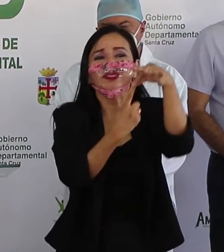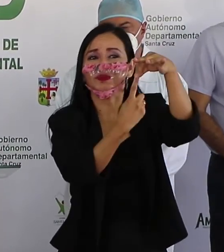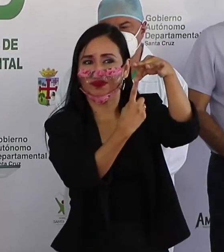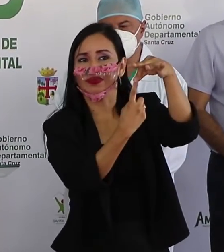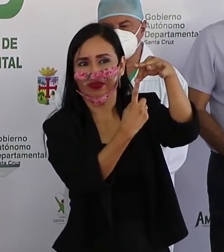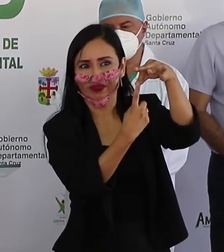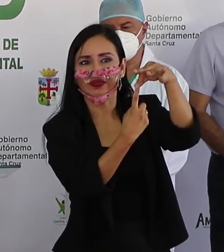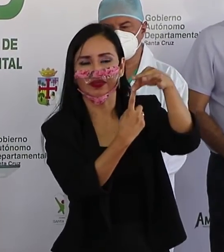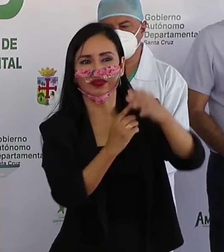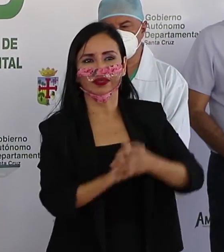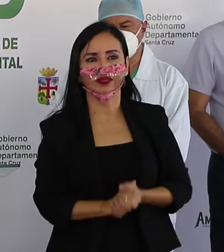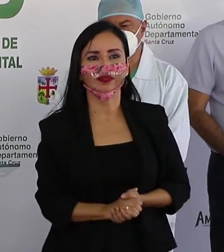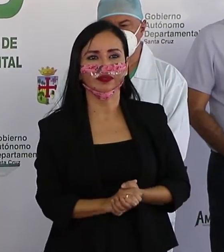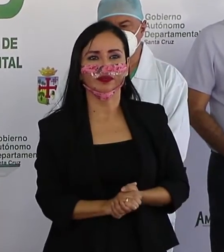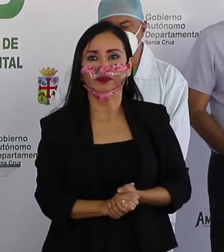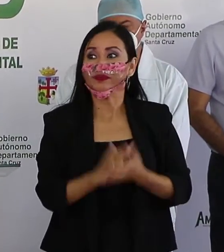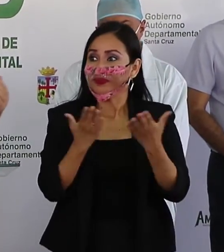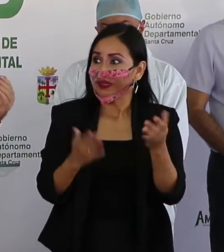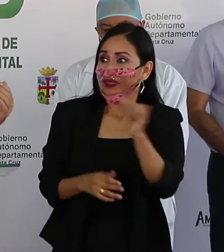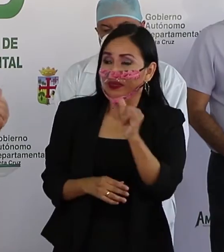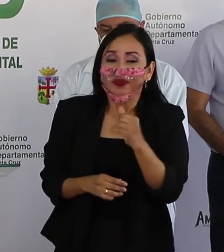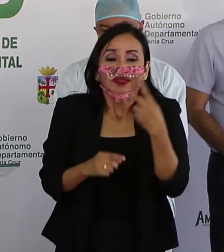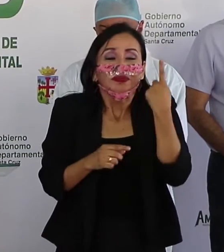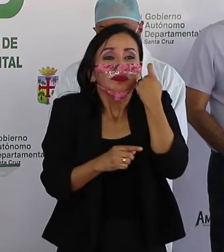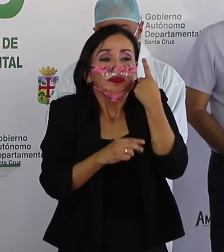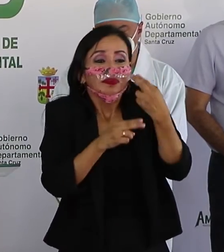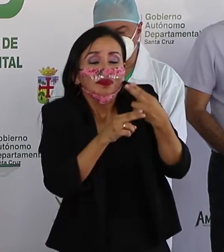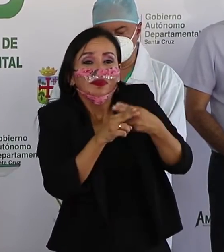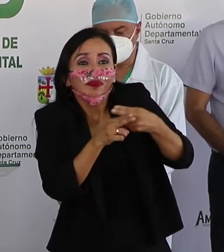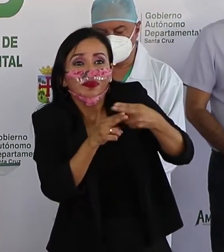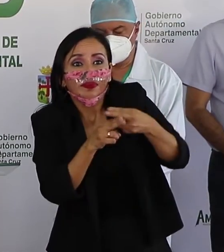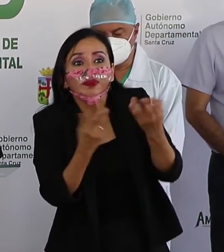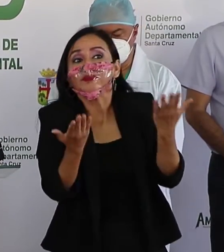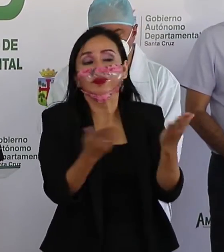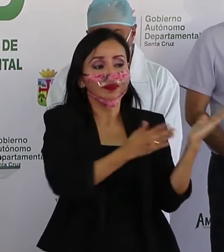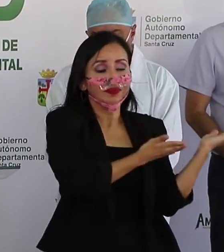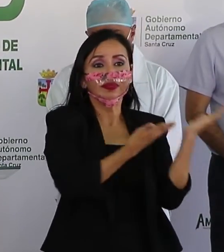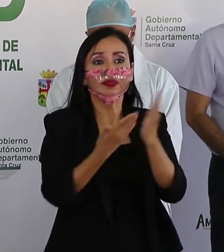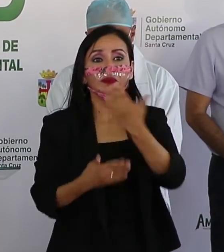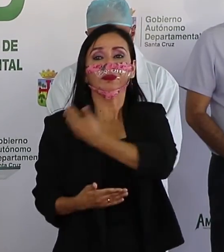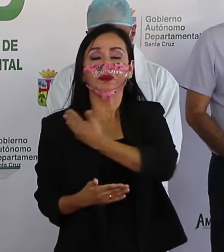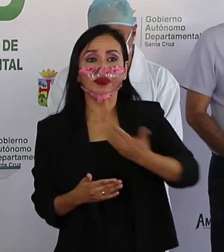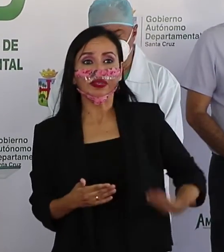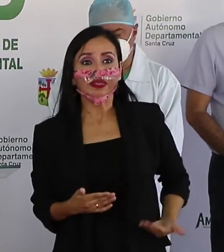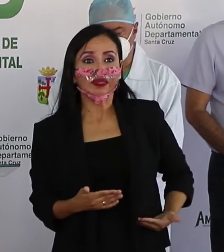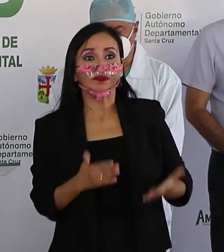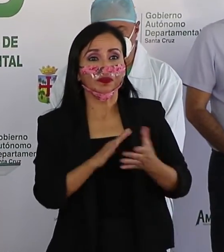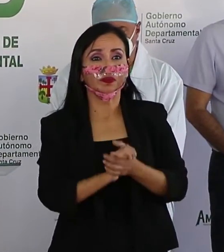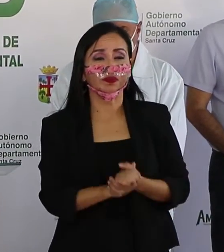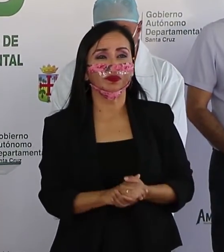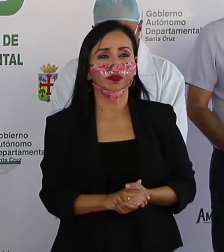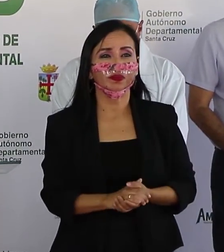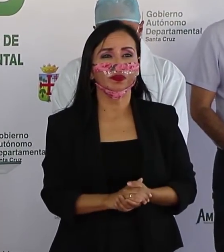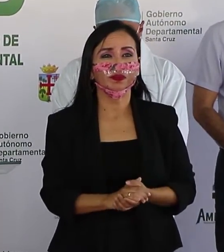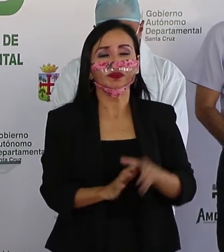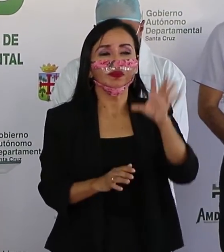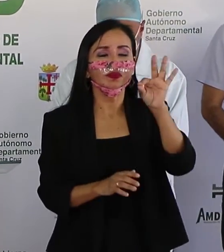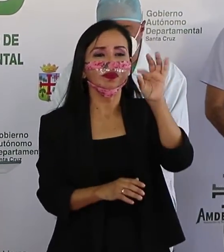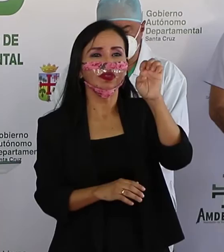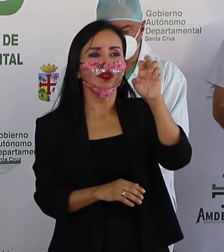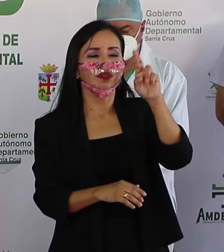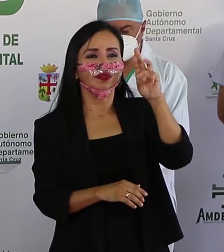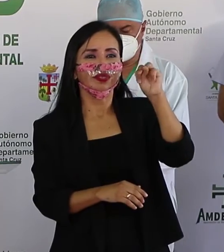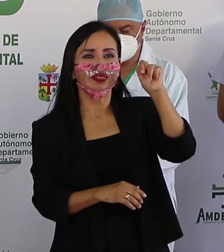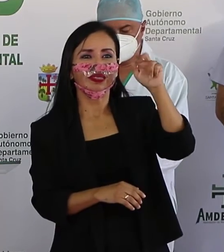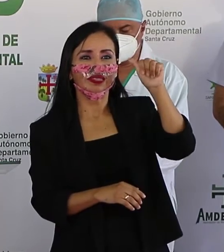especial. Aquí también, de aquí a poco, vamos a tener la presencia del presidente Fernando Hurtado, de